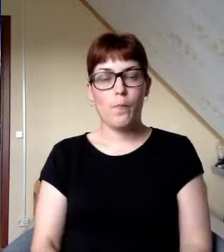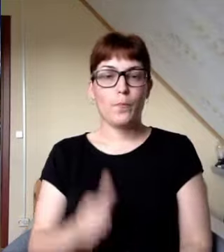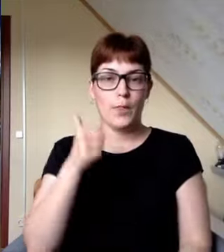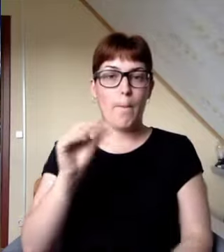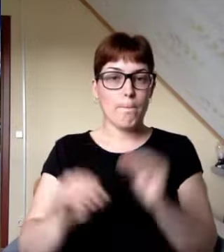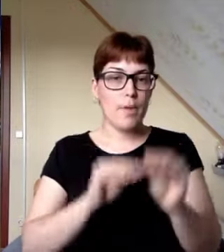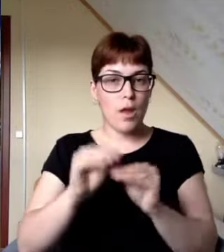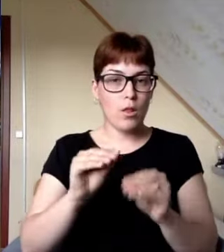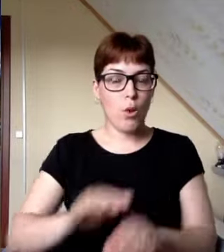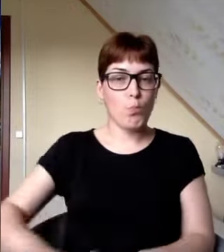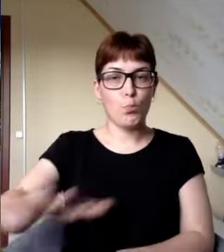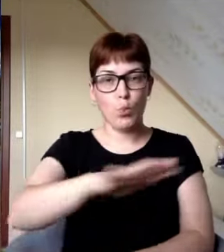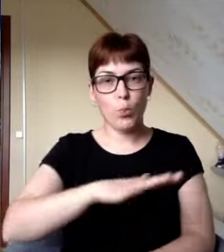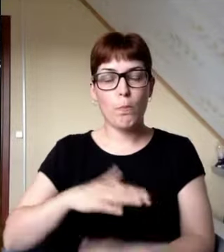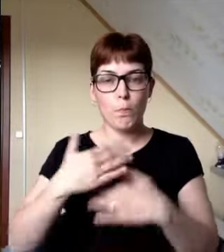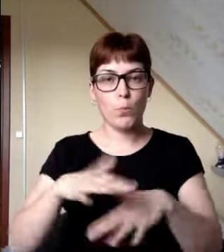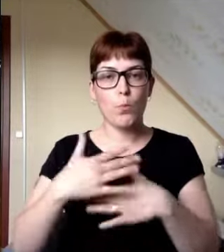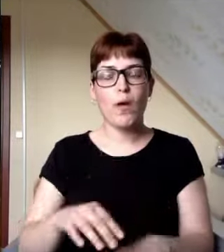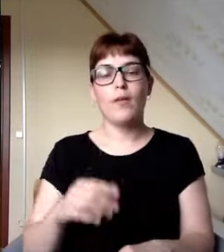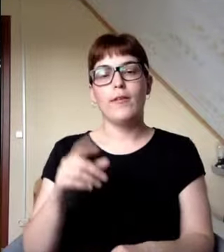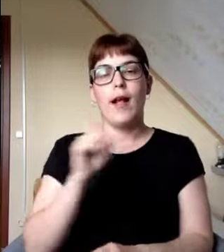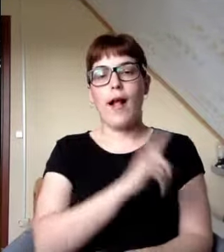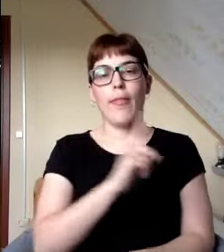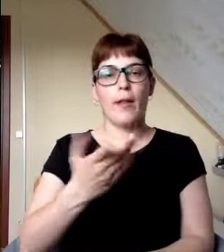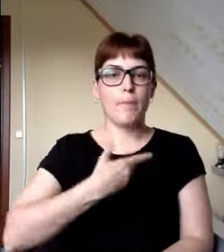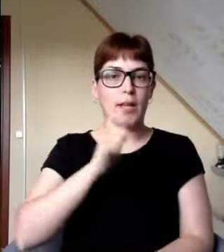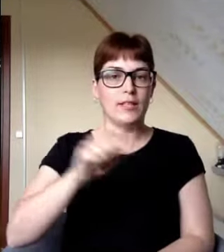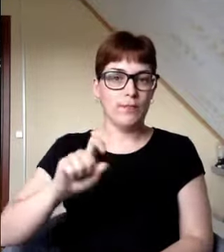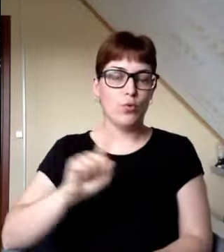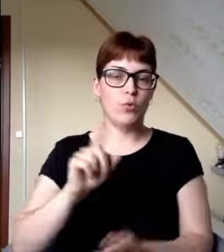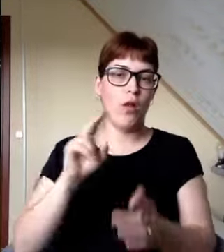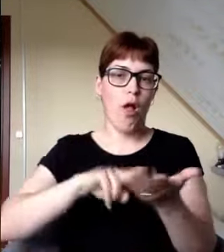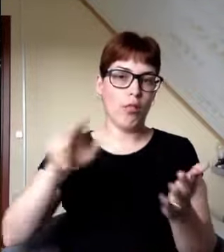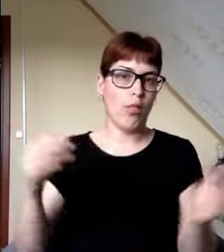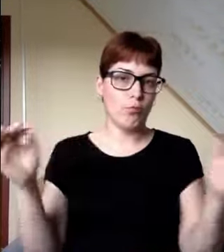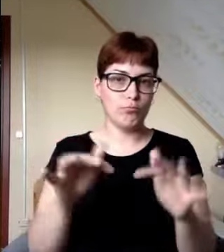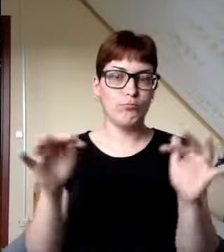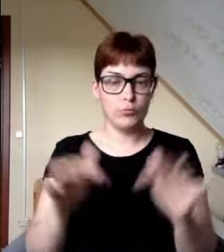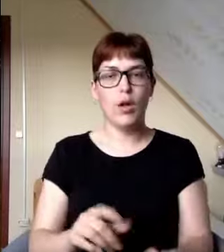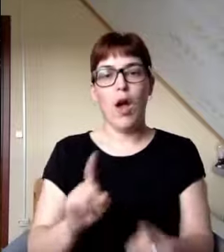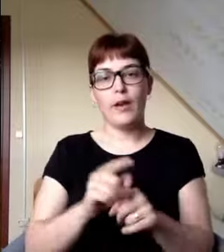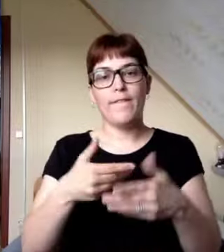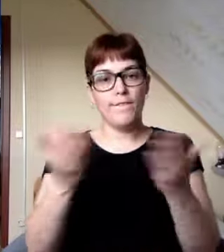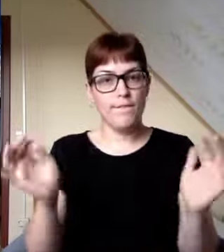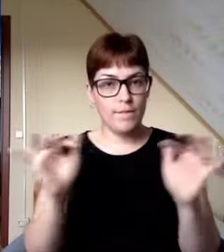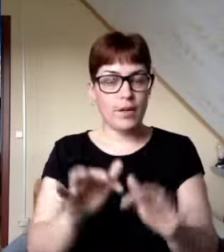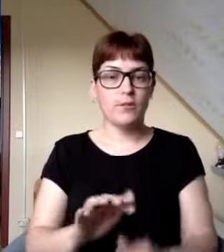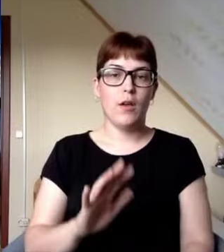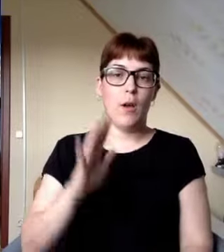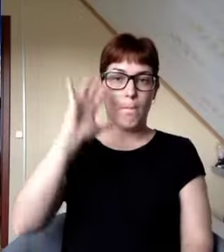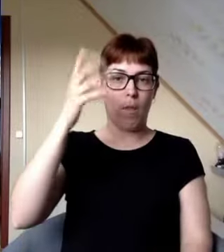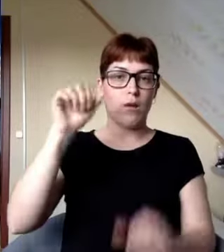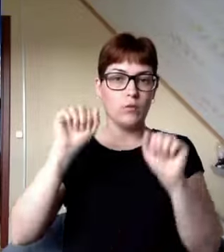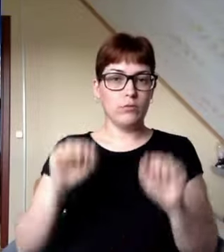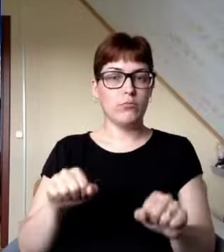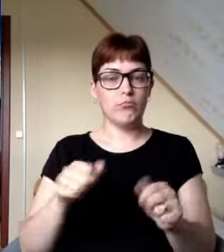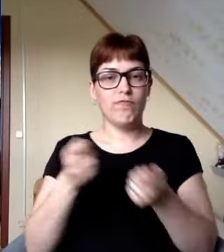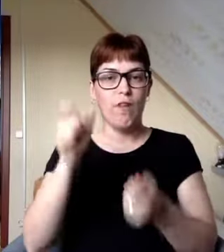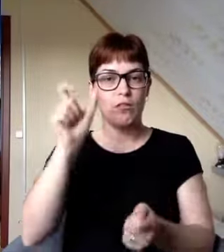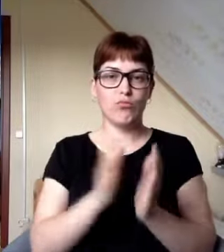Labiekārtotā pludmalu un atpūtas vietiem pieejama ikvienam iedzīvotājiem un viesim. Pagasta pārvalds vadītājs aicina